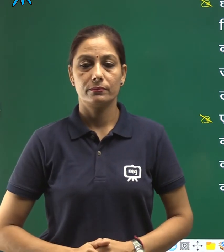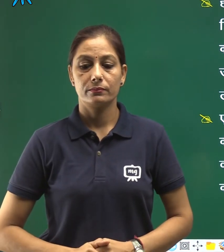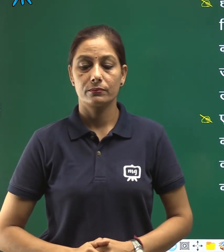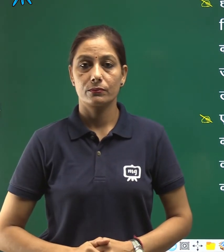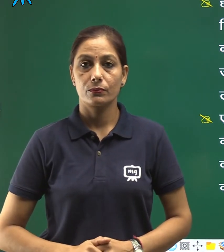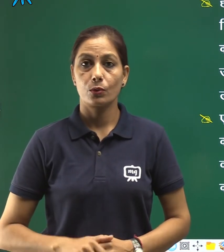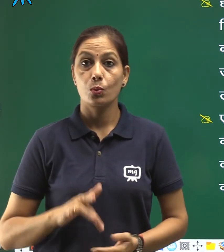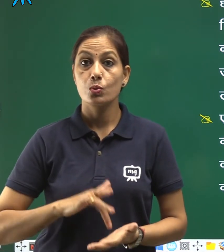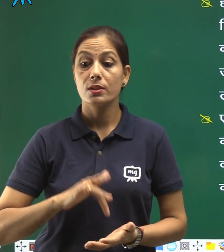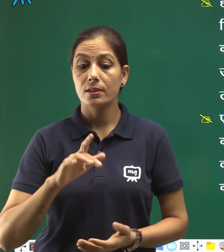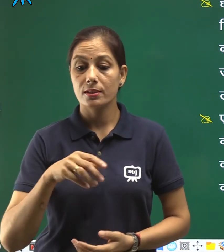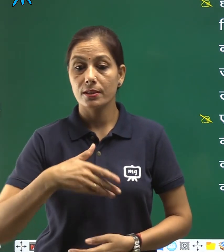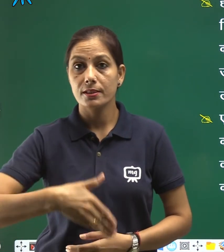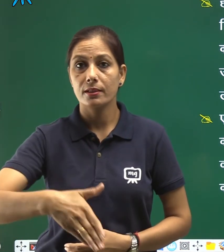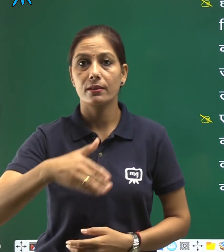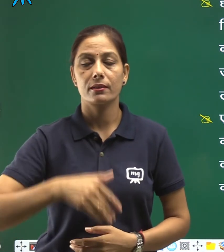वहां से गुजरते,